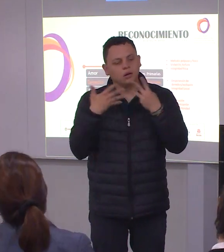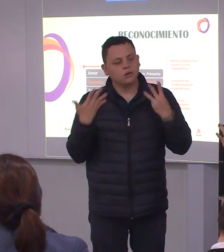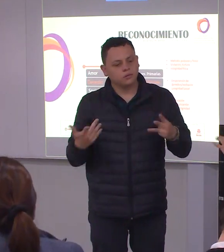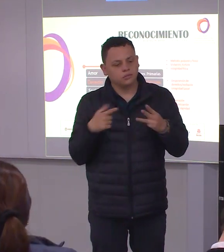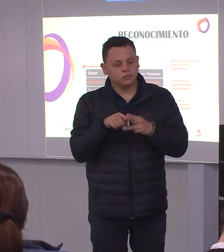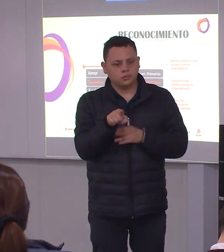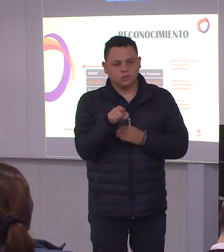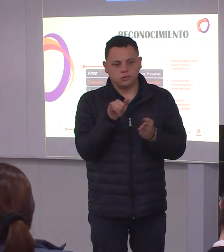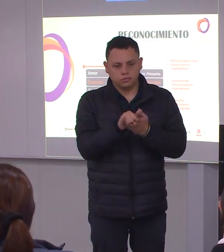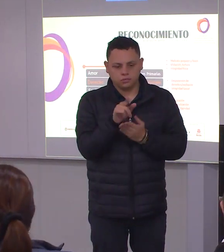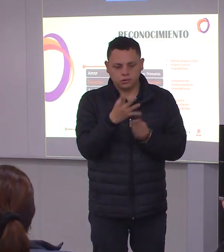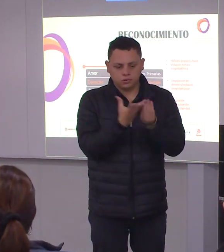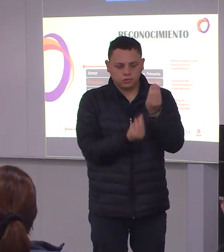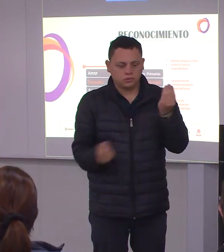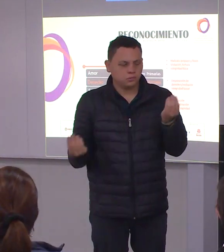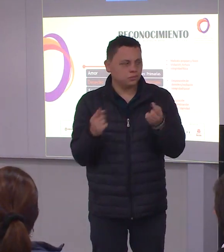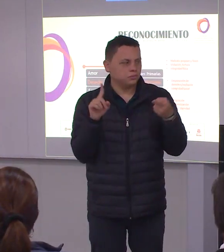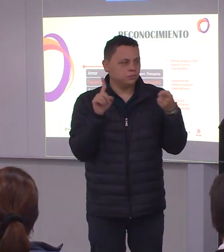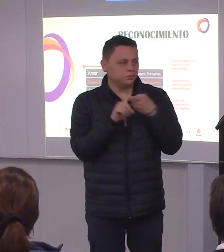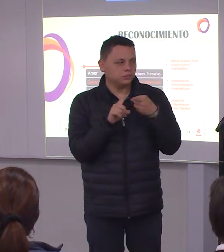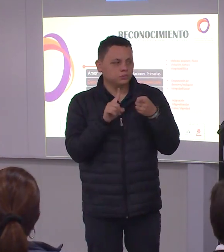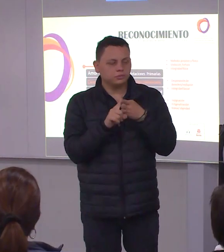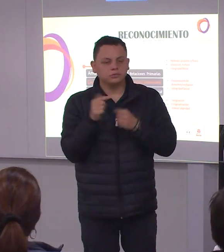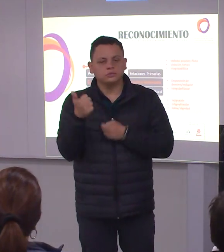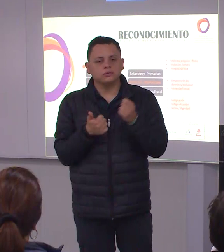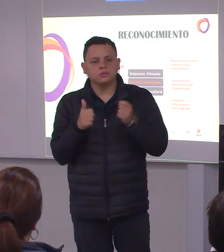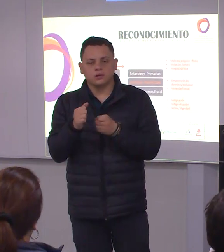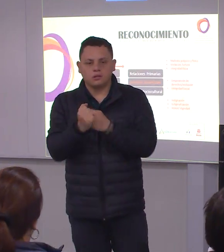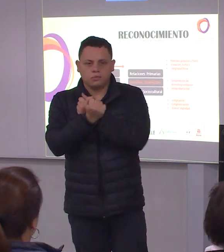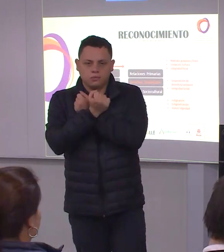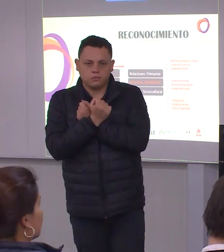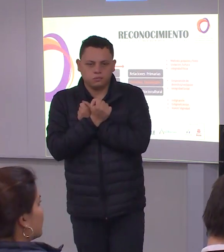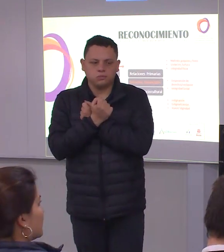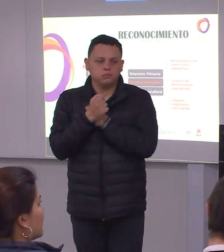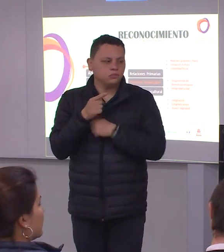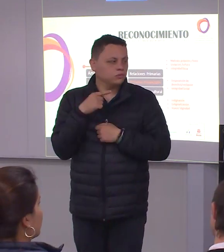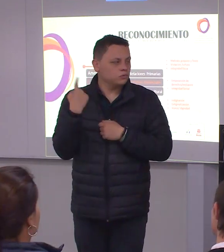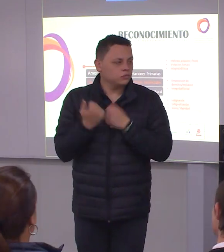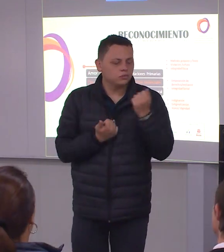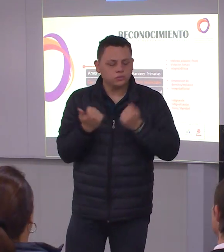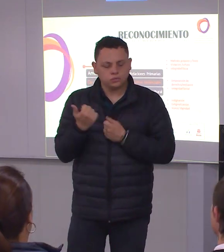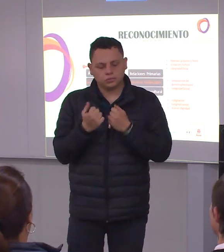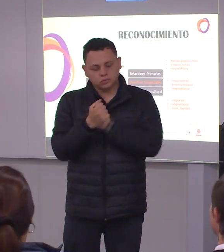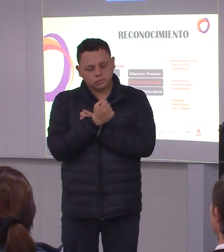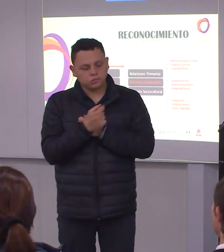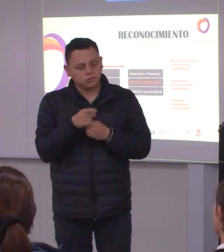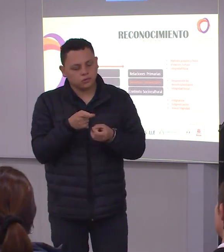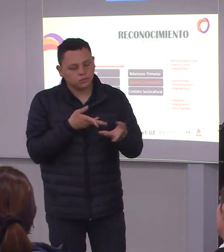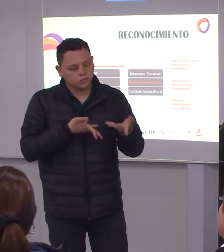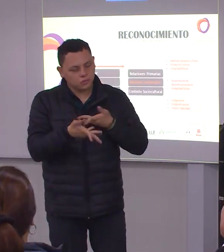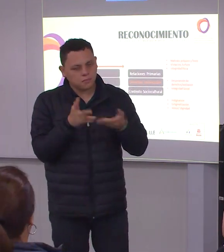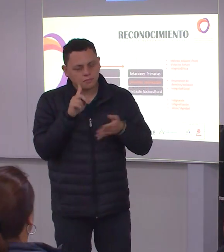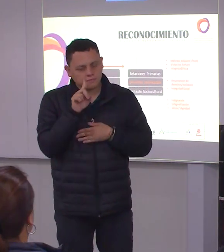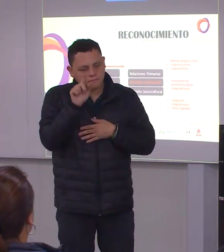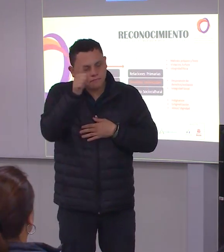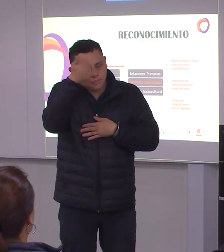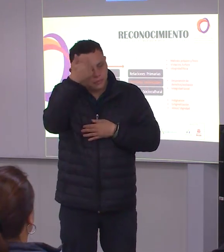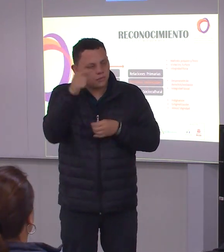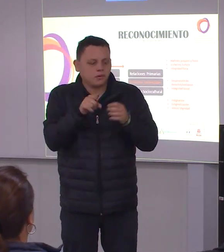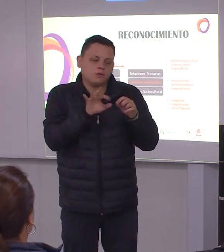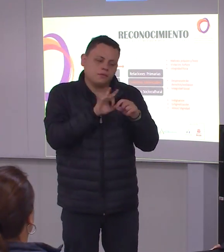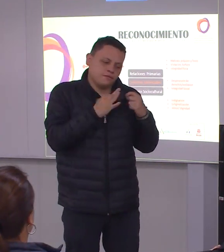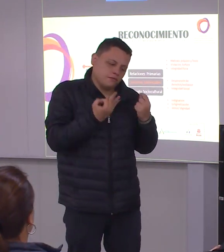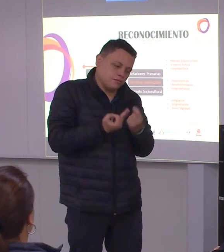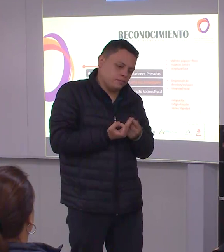en esta categoría la primera es la esfera del amor el amor son esas relaciones primarias que incluye la